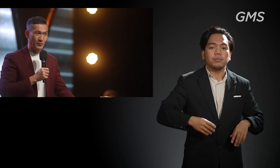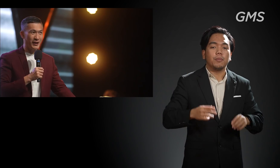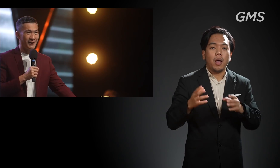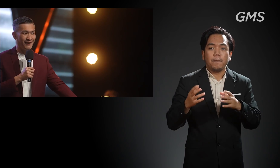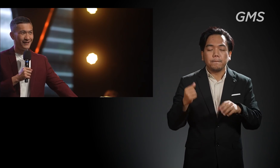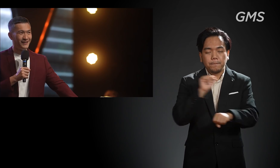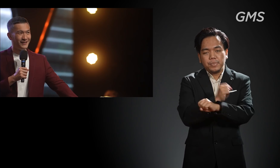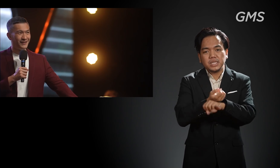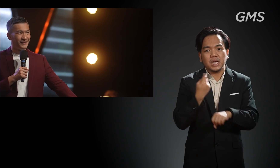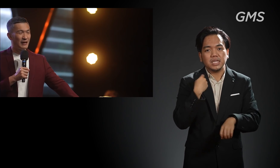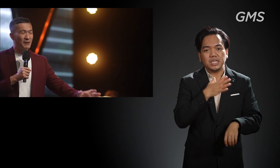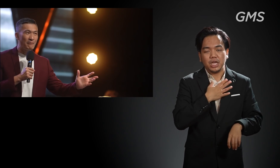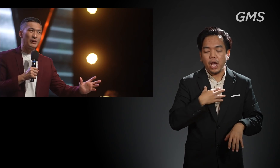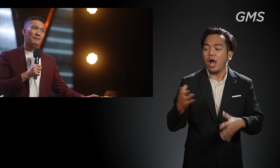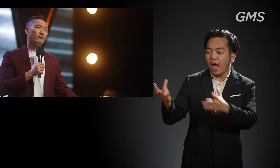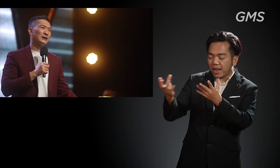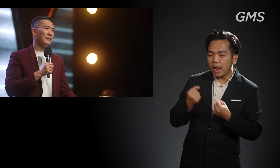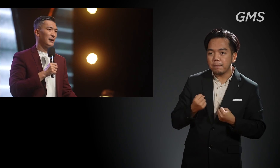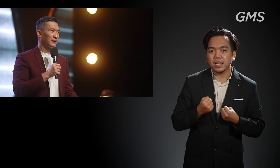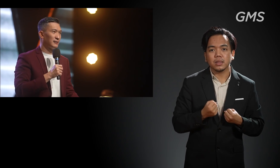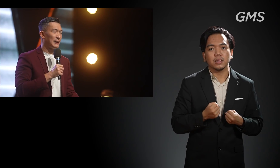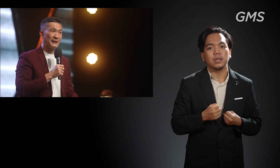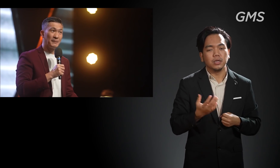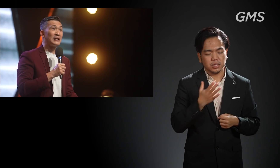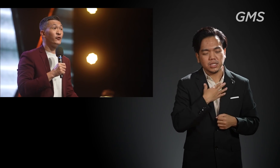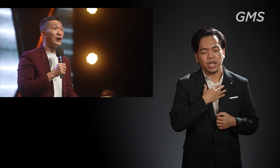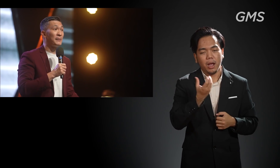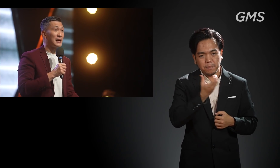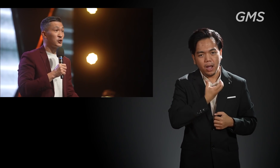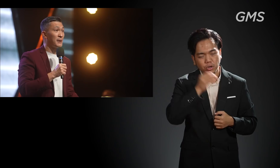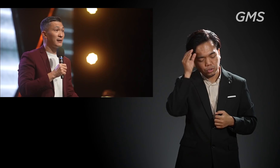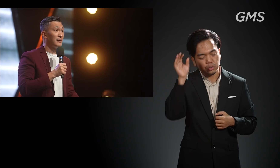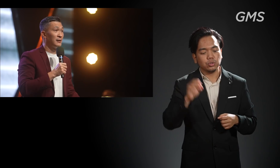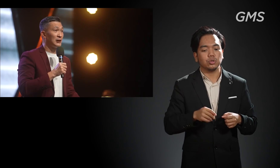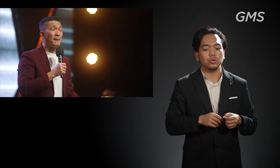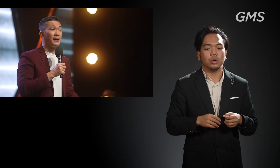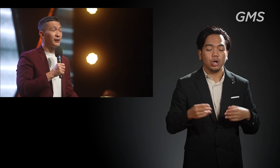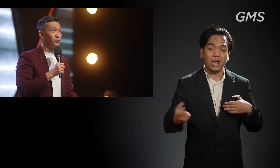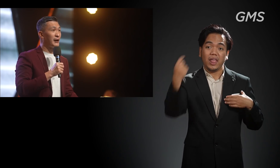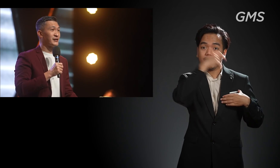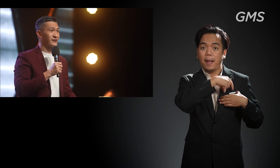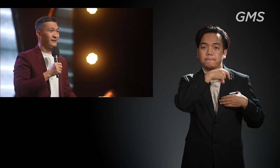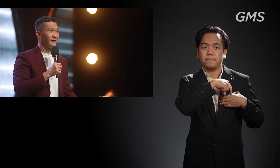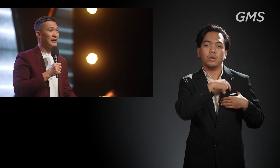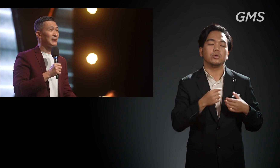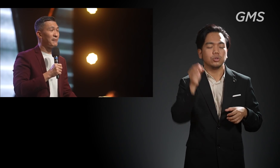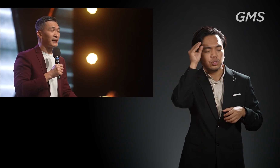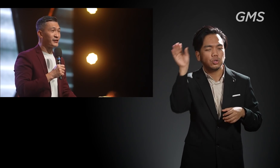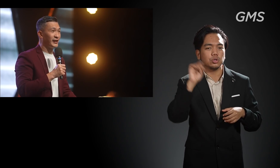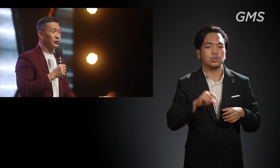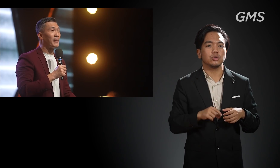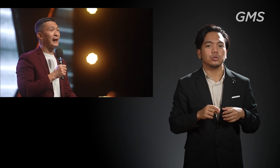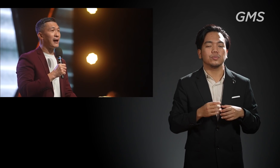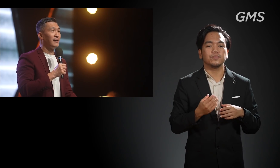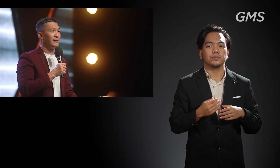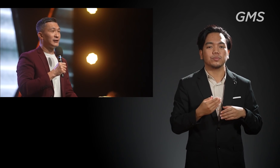Kalau yang sudah punya anak. Dalam kemampuan-kemampuan tambahan. Yang penting bisa di follow up. Jangan cuman kita panggilkan guru les, tambah-tambahkan